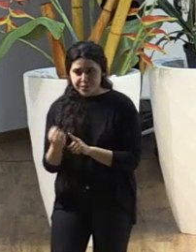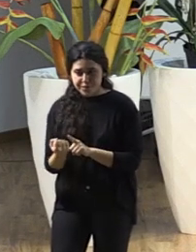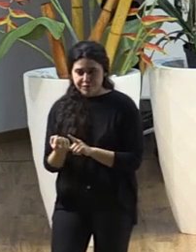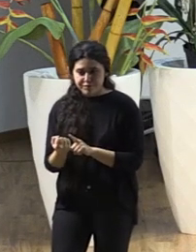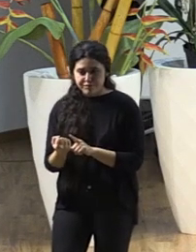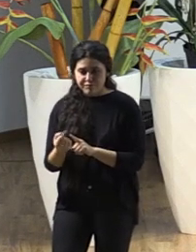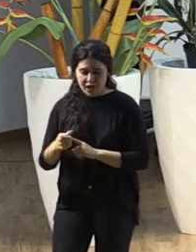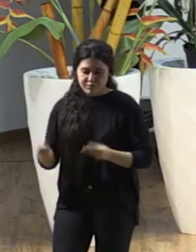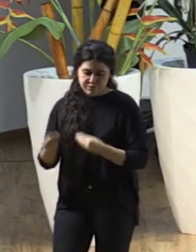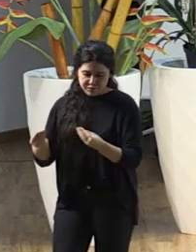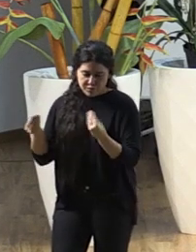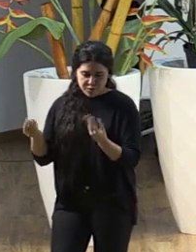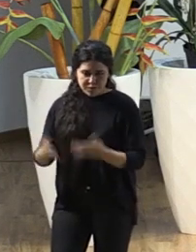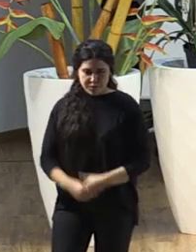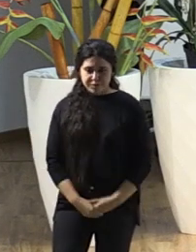hay tela.